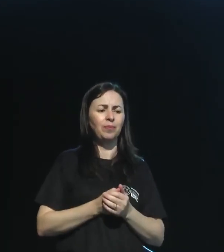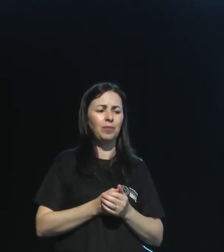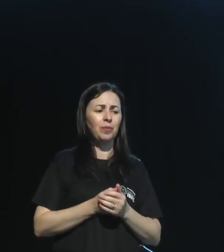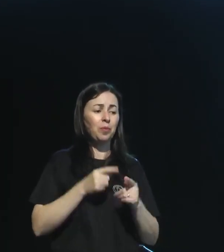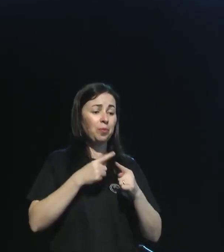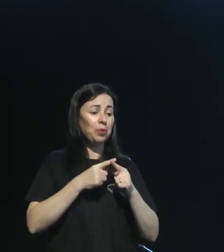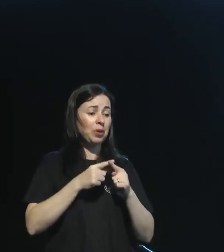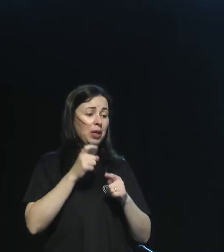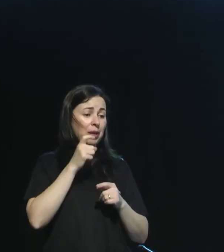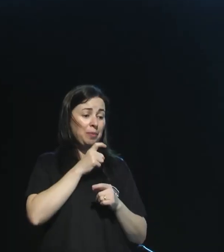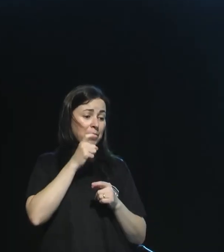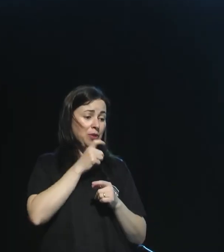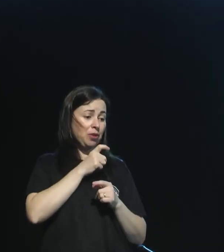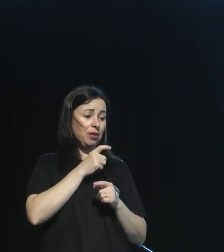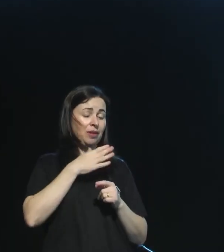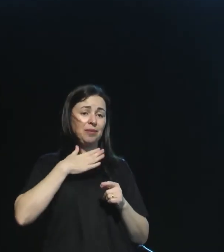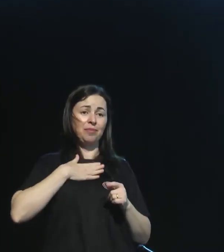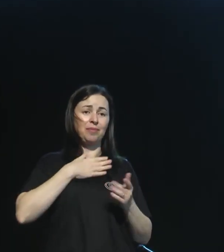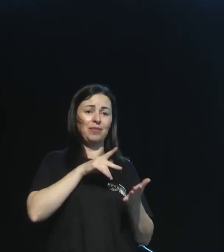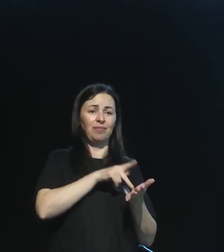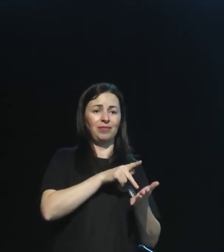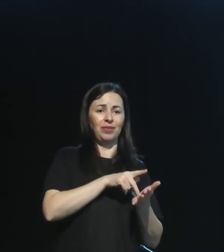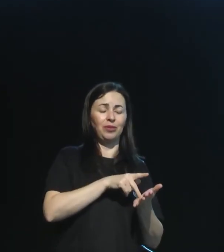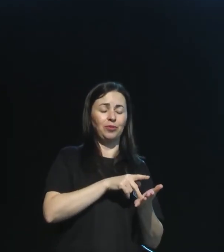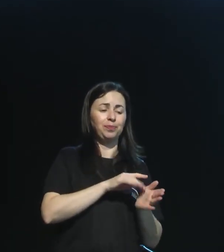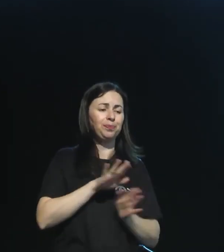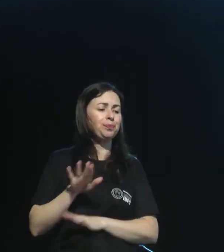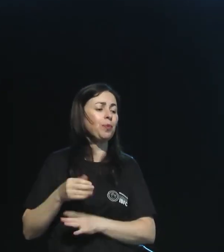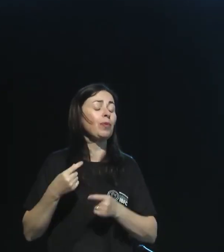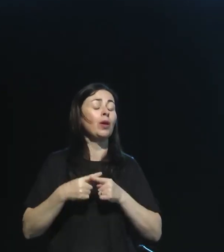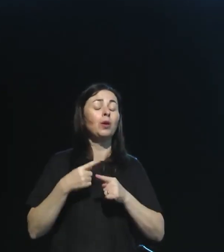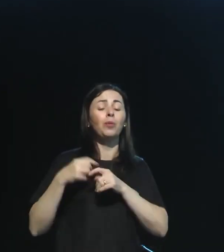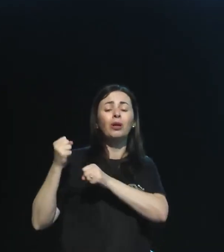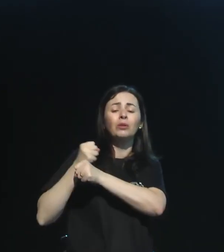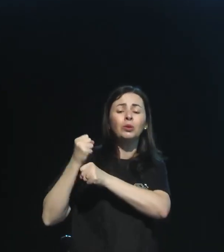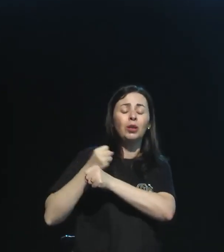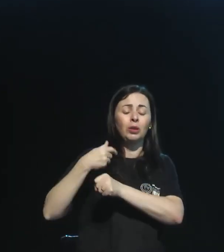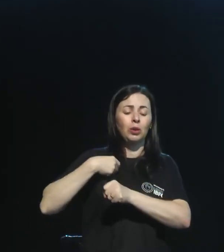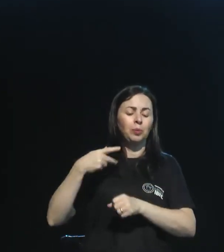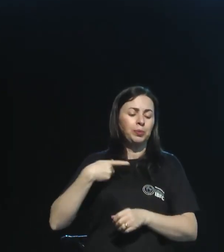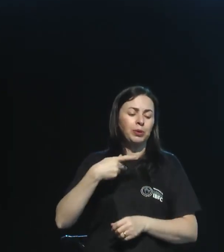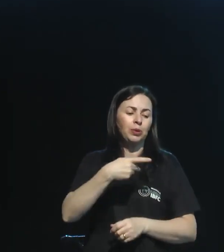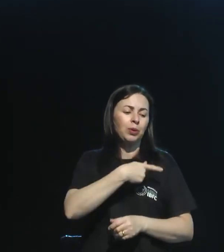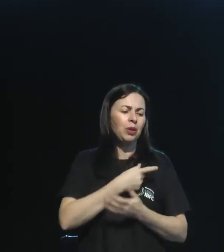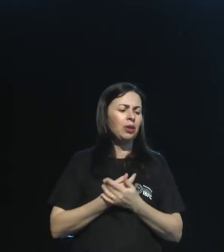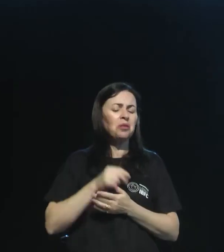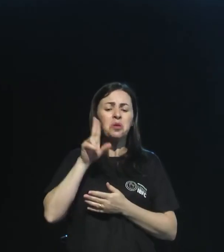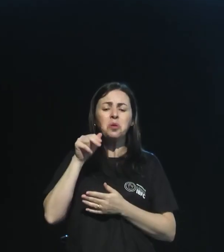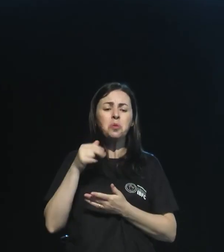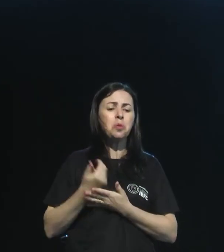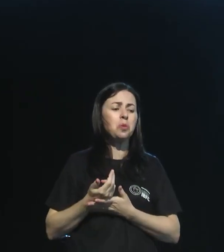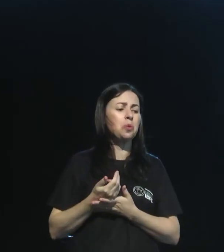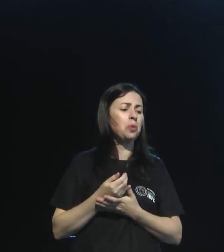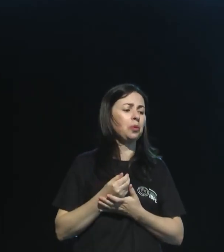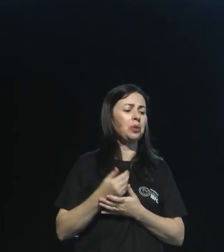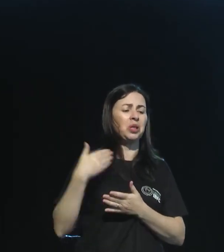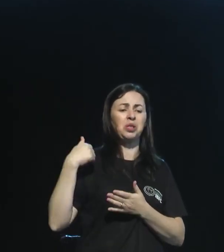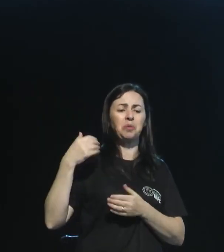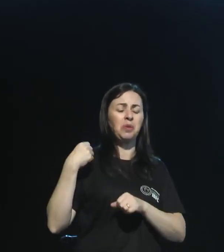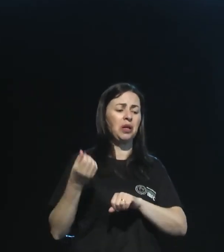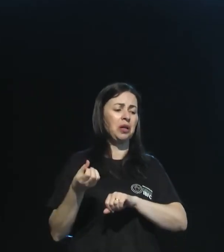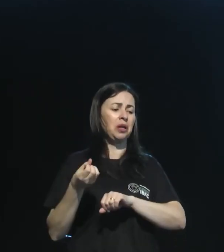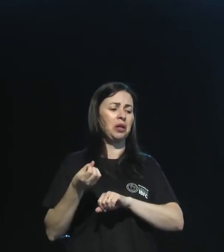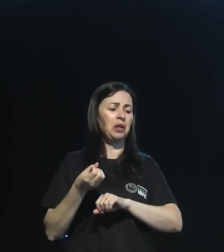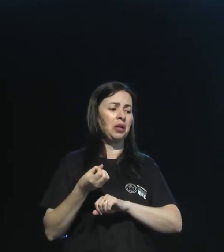é a sua verdade. Gente, nesses anos como pastor, eu não fui chamado para ser advogado, para delegado